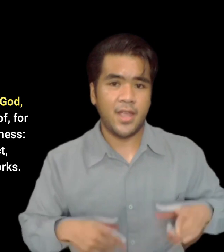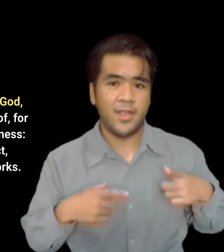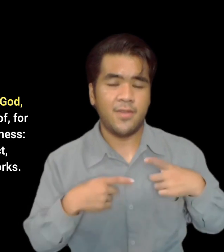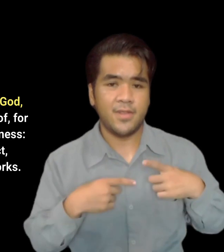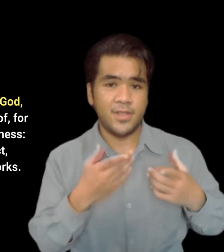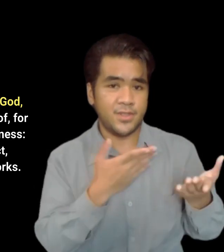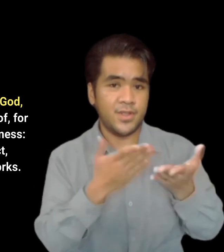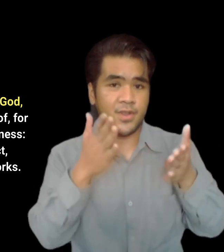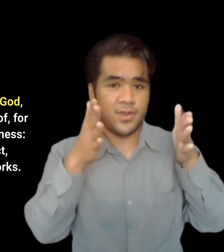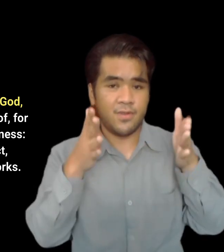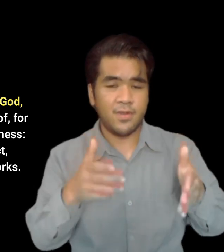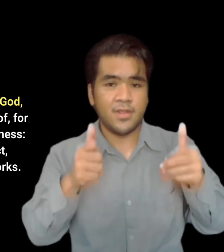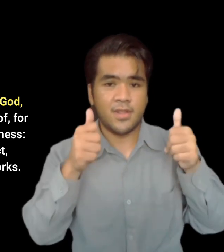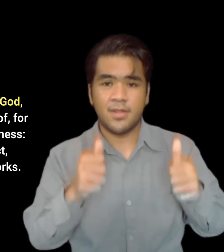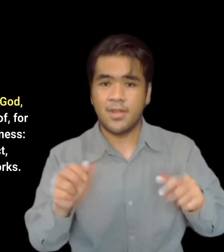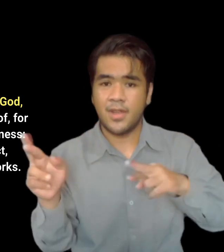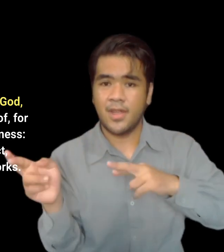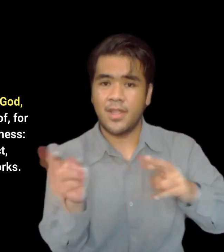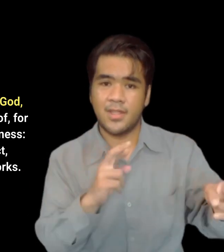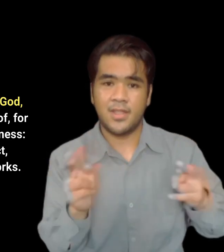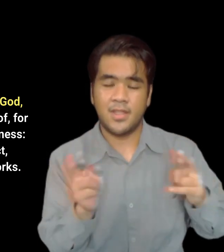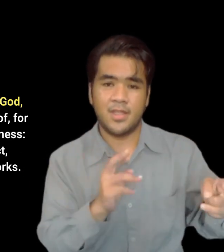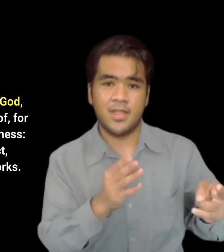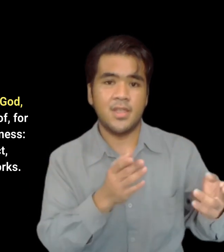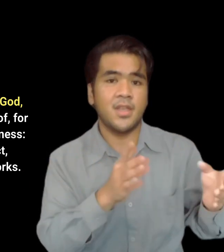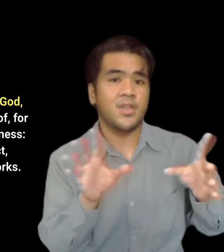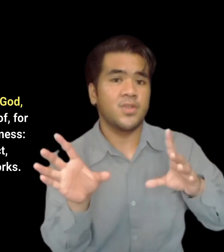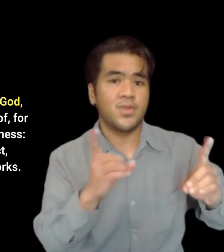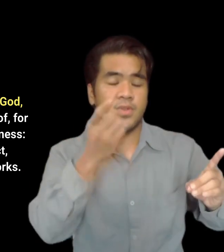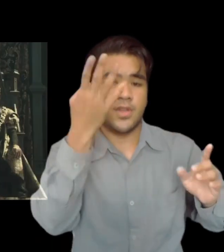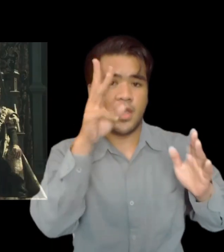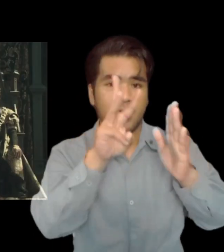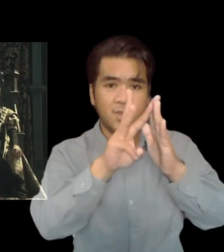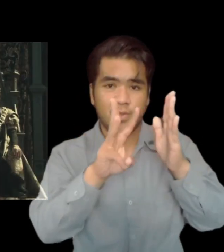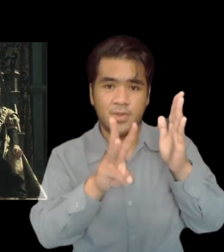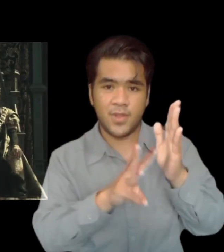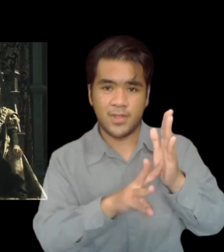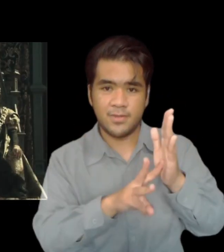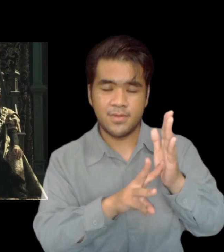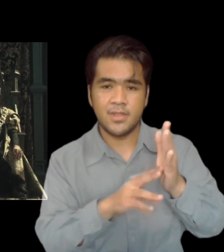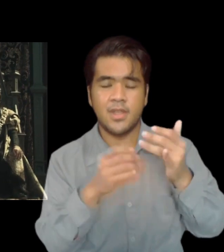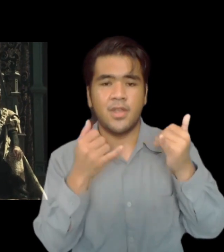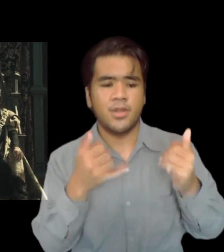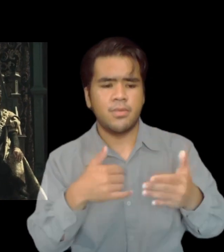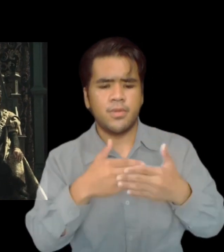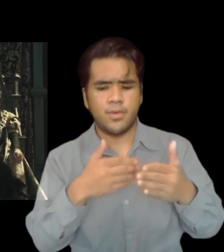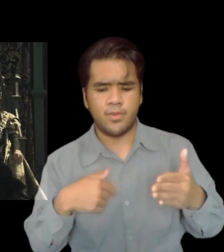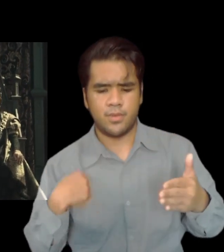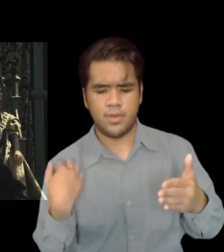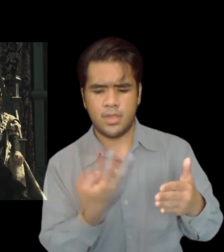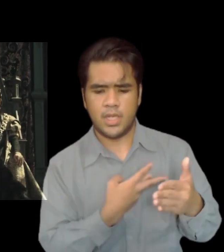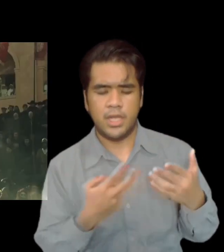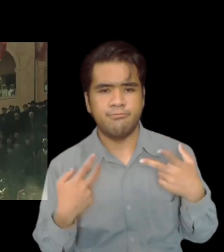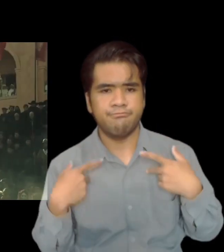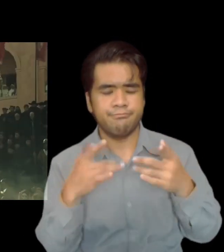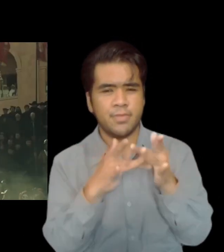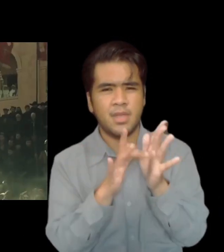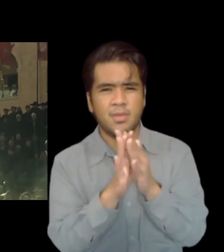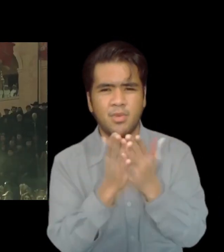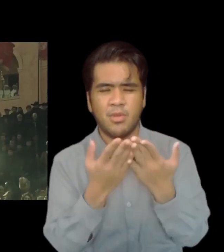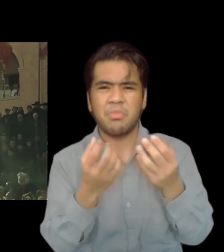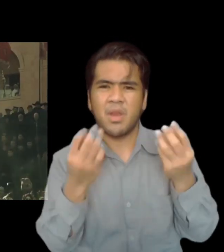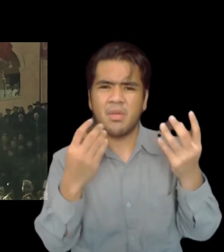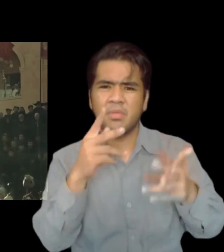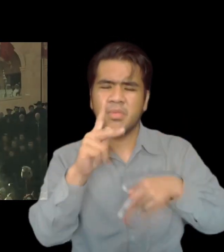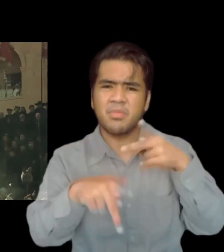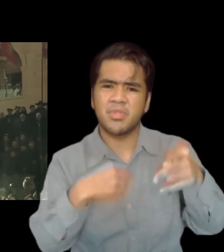ang lingkod ng Diyos ay maging ganap at handa sa lahat ng mabubuting gawain. Alam nyo bang bago makarating ang Biblia sa ating mga kamay, ay marami na